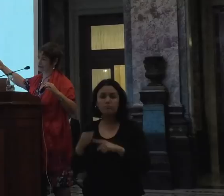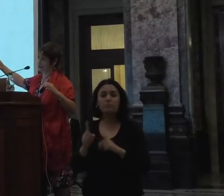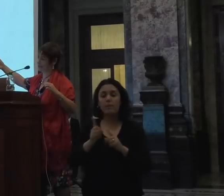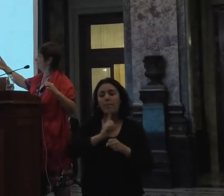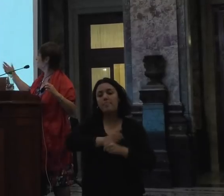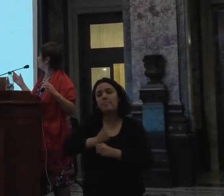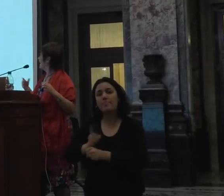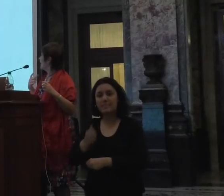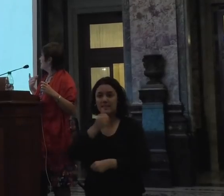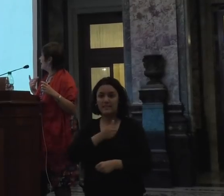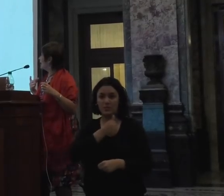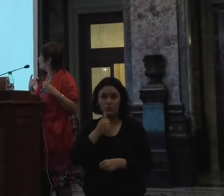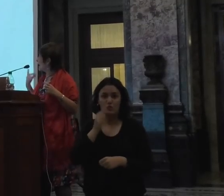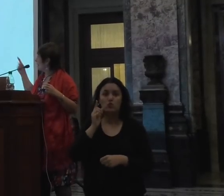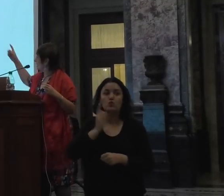de decisiones.